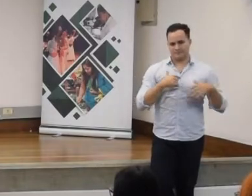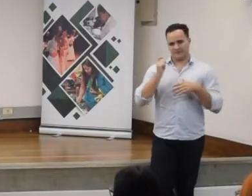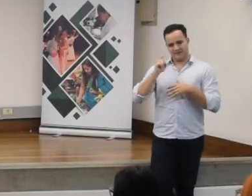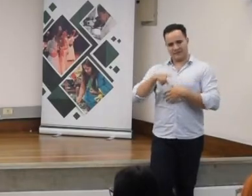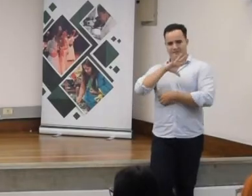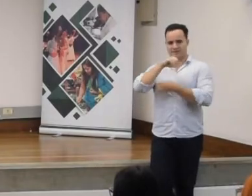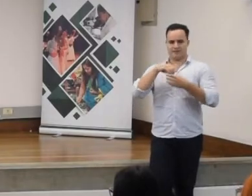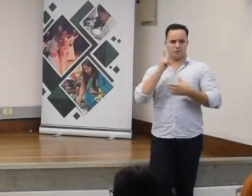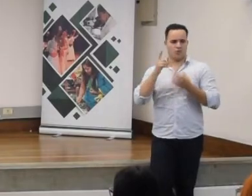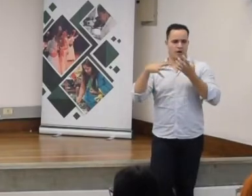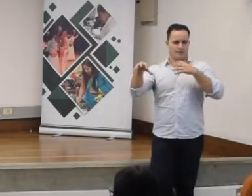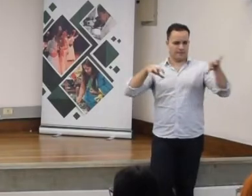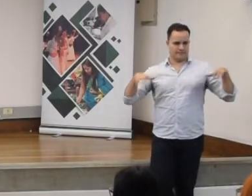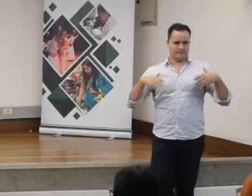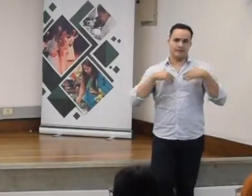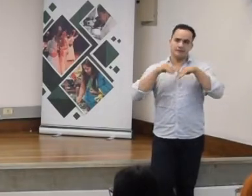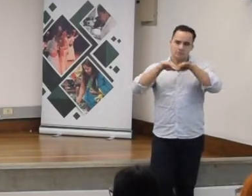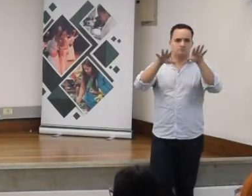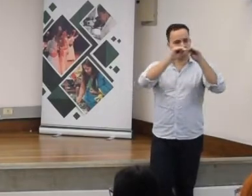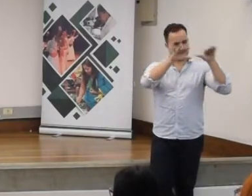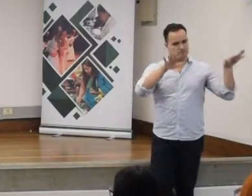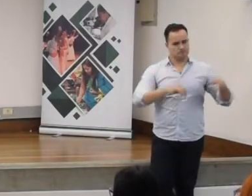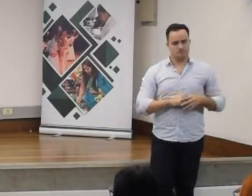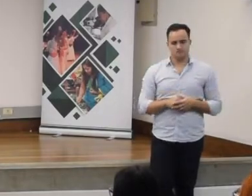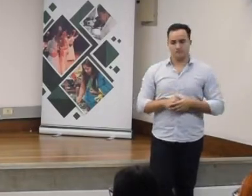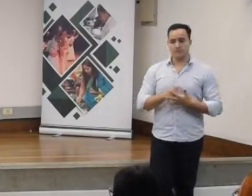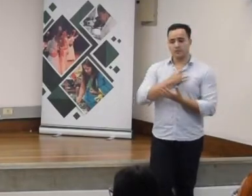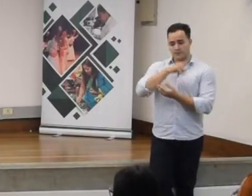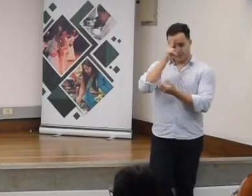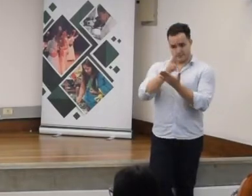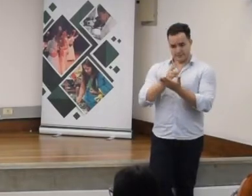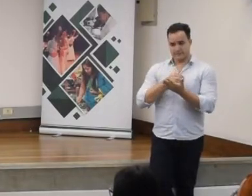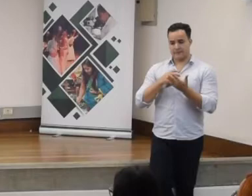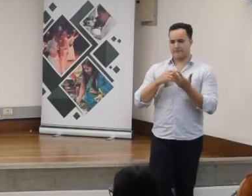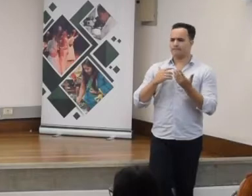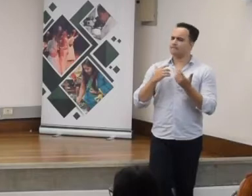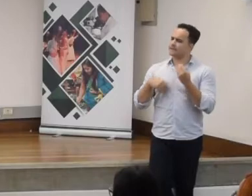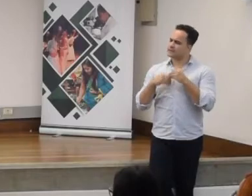este ecosistema que es UDA Diversa. También contamos con 2